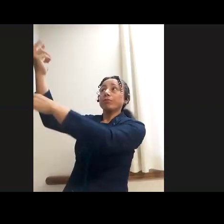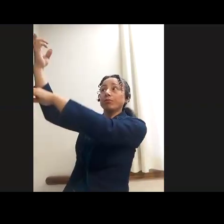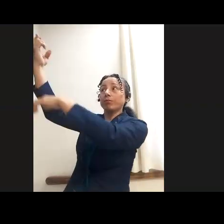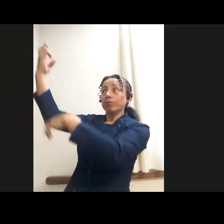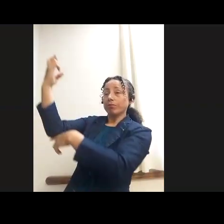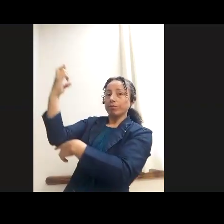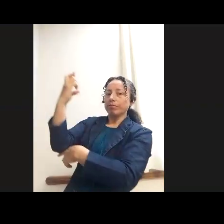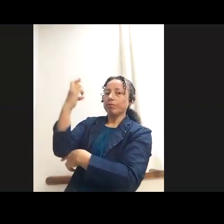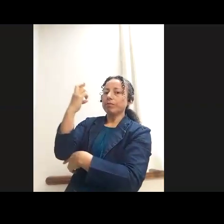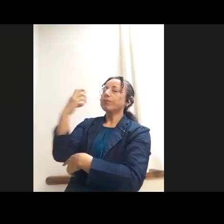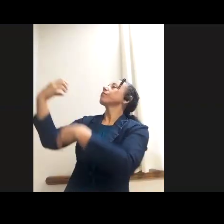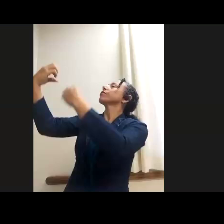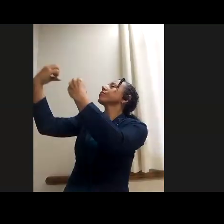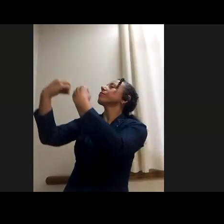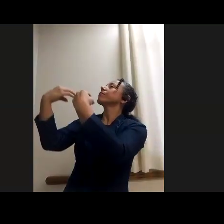Senhor